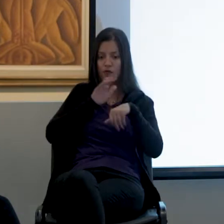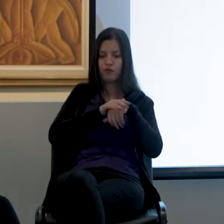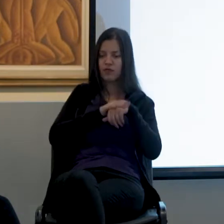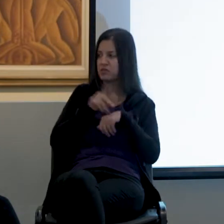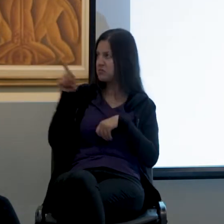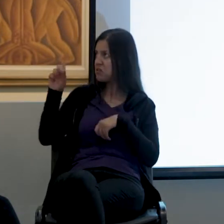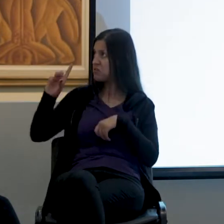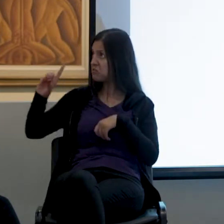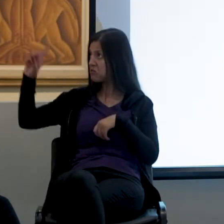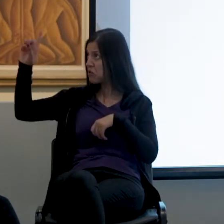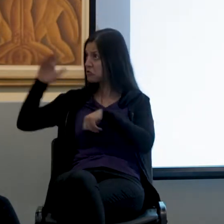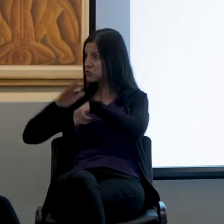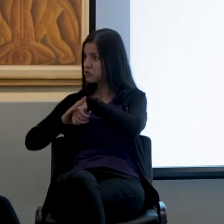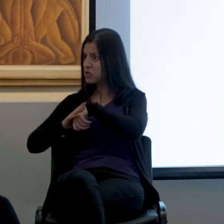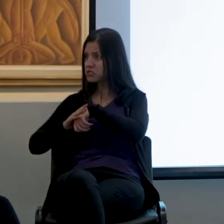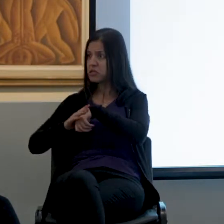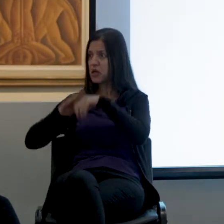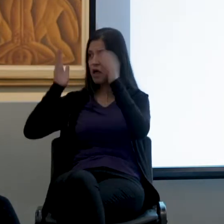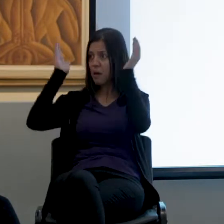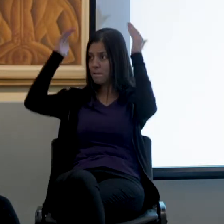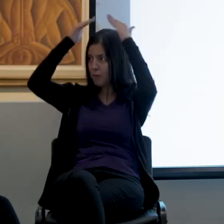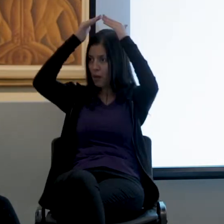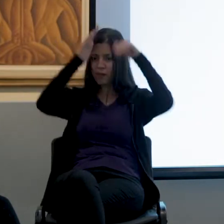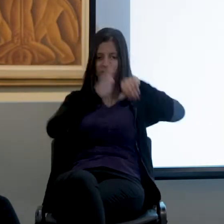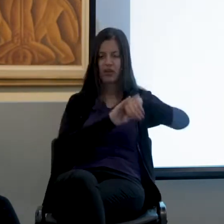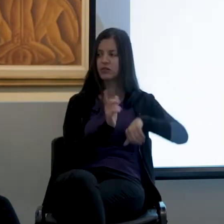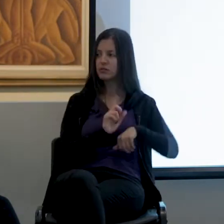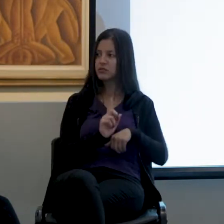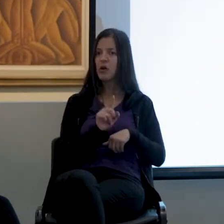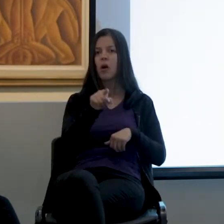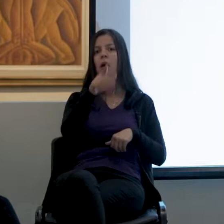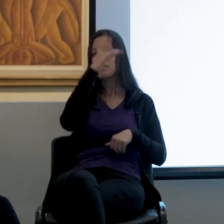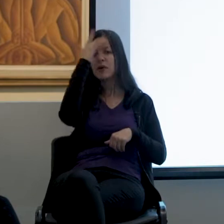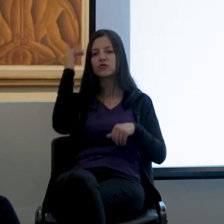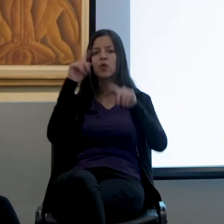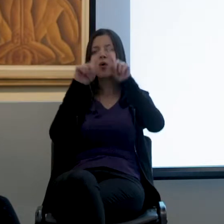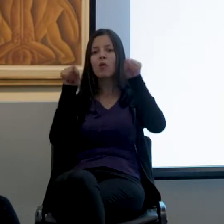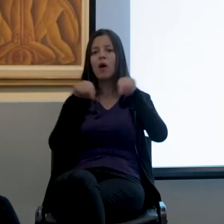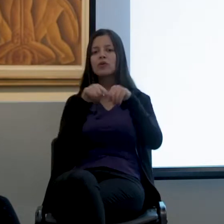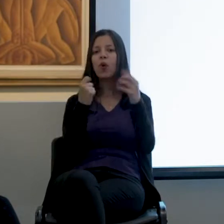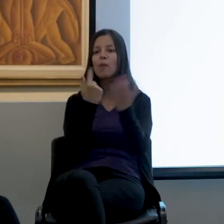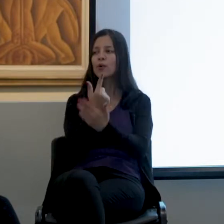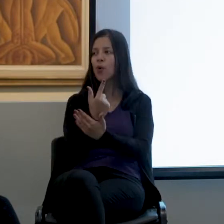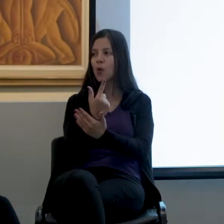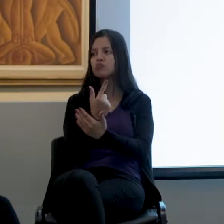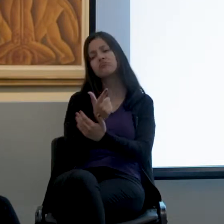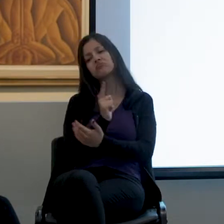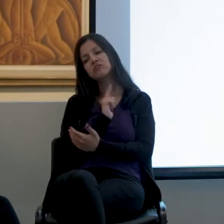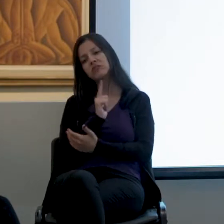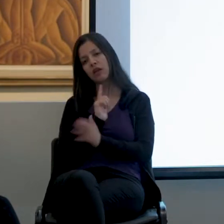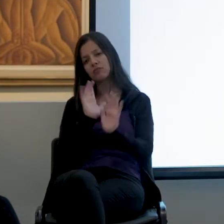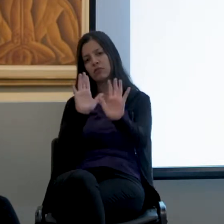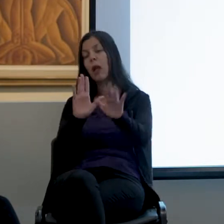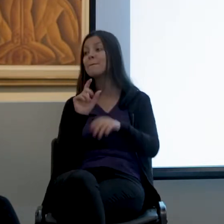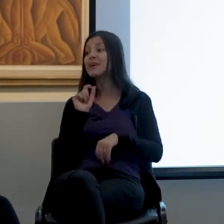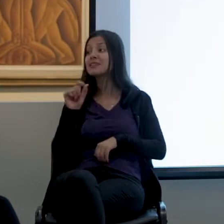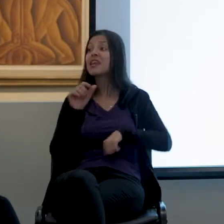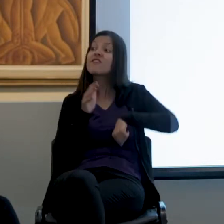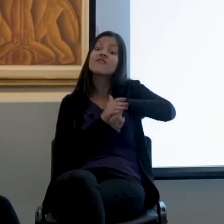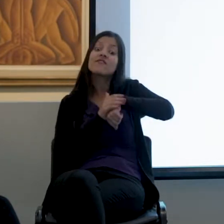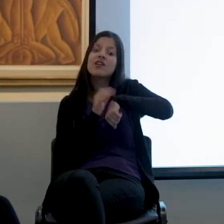Papa. E, de um certo sentido, não é nem do cara que pagou. O cara que pagou pode ter a propriedade dele. Mas a autoria, ele não